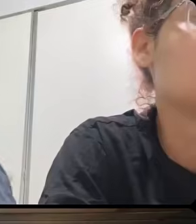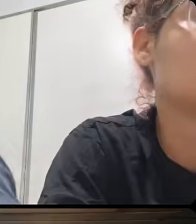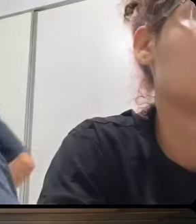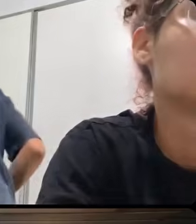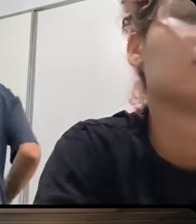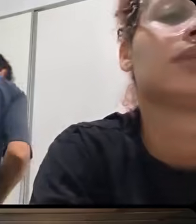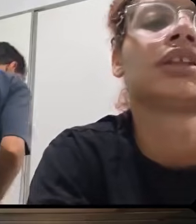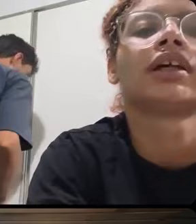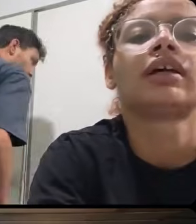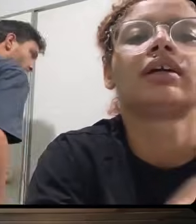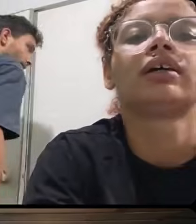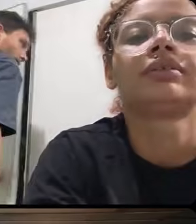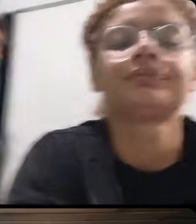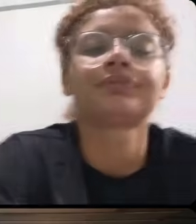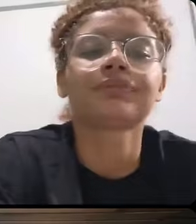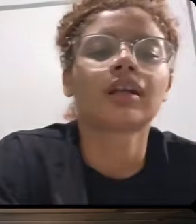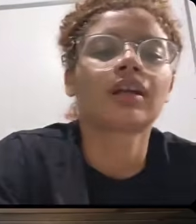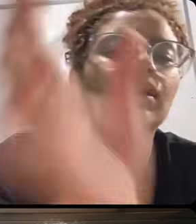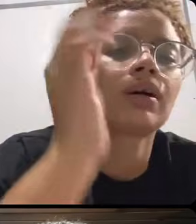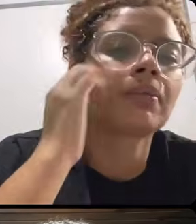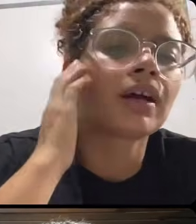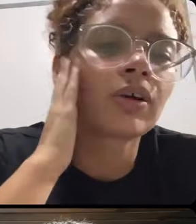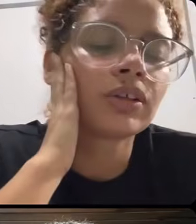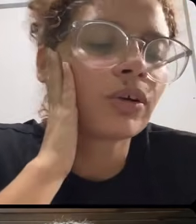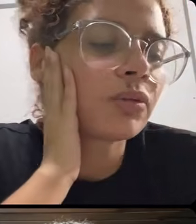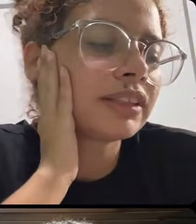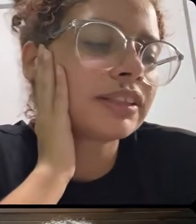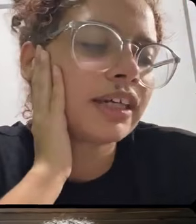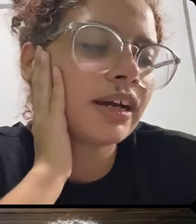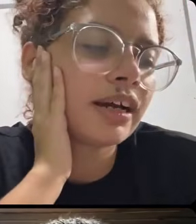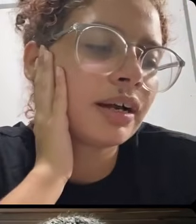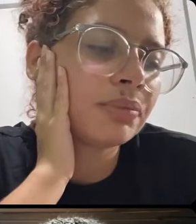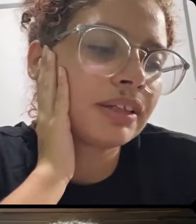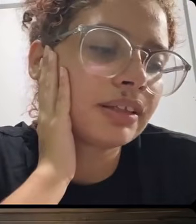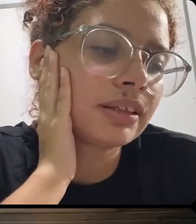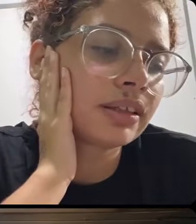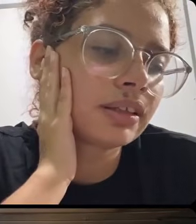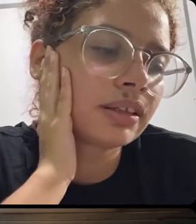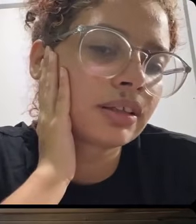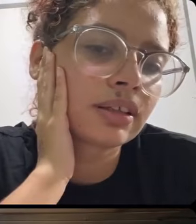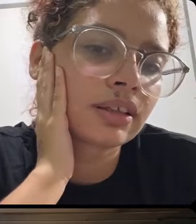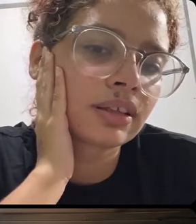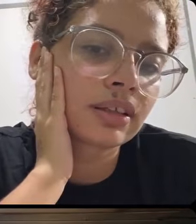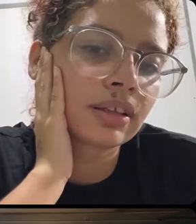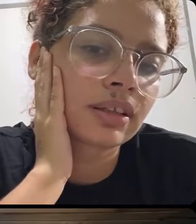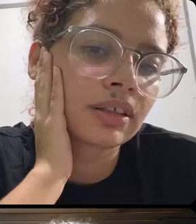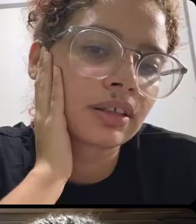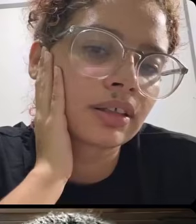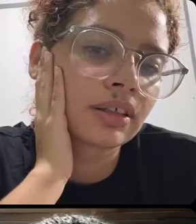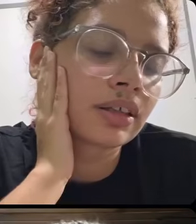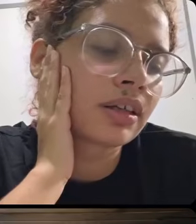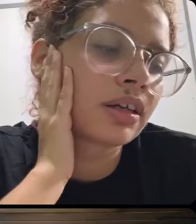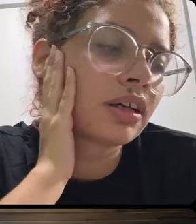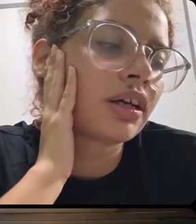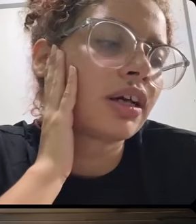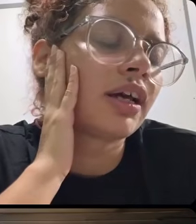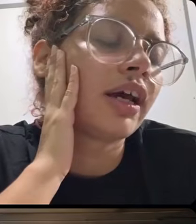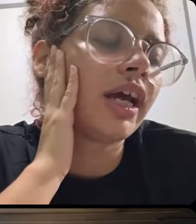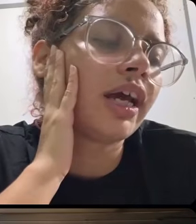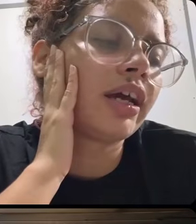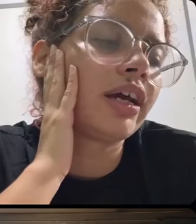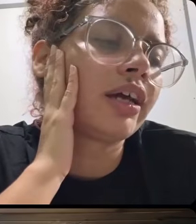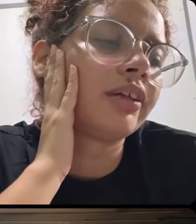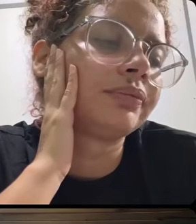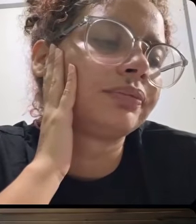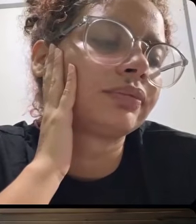Eu prefiro sim. Ah, A quando eu, Tainá. Deus abençoe, Tainá. Ela mandou aí uns elogios aí pra